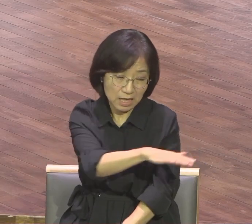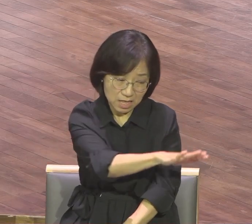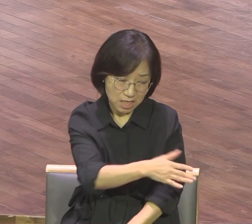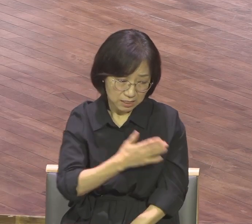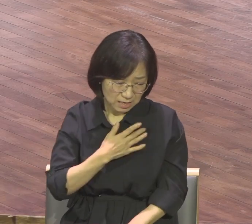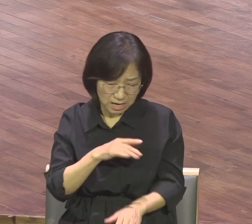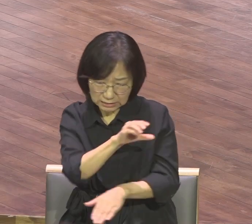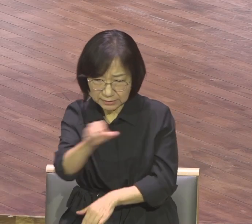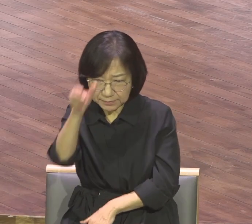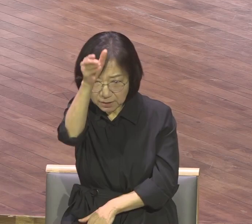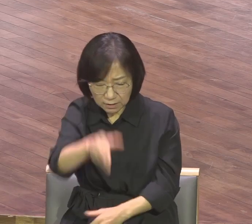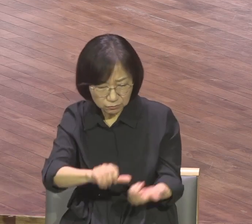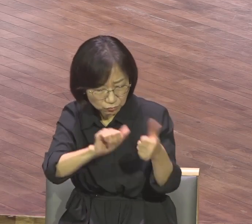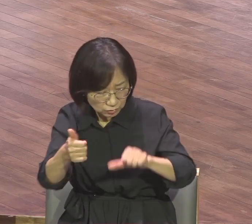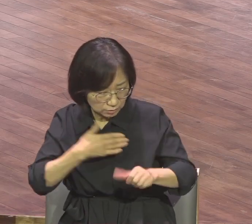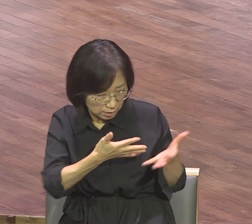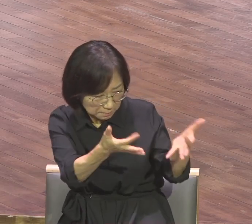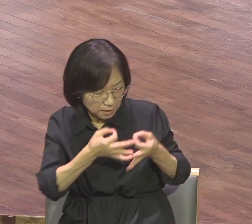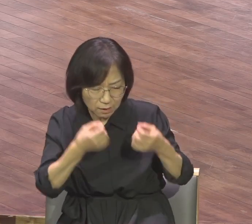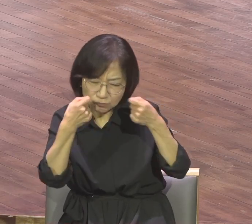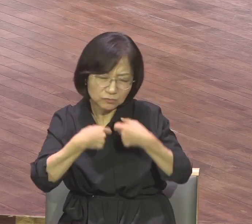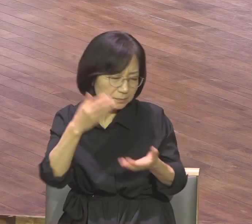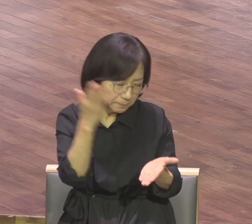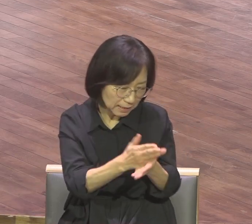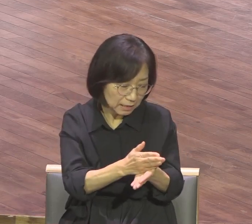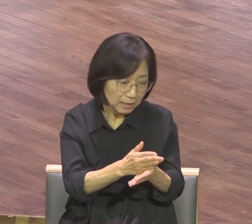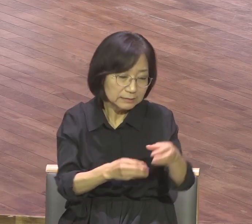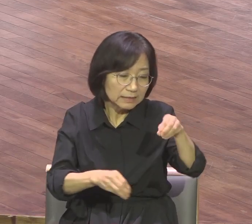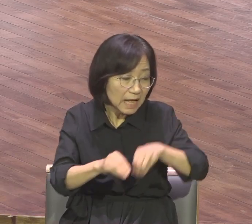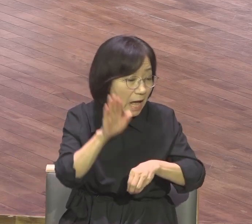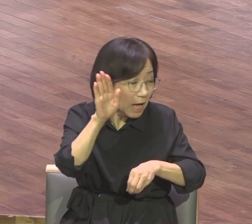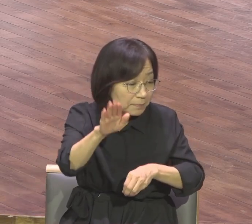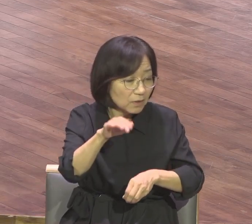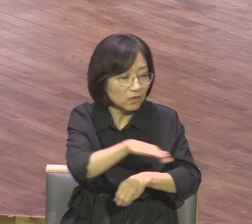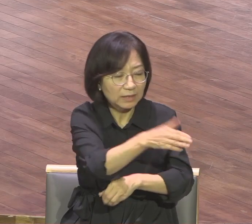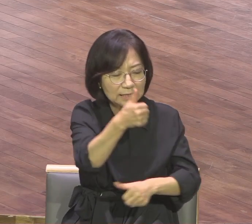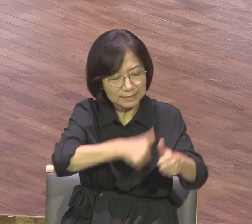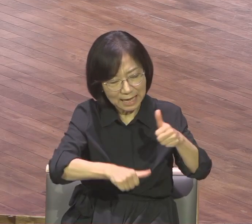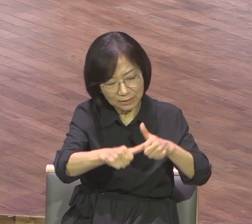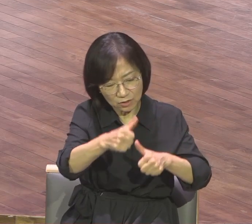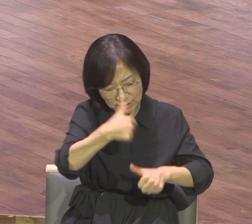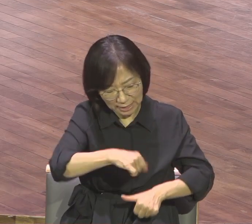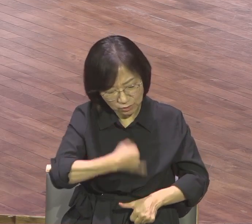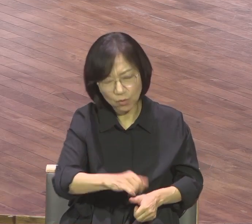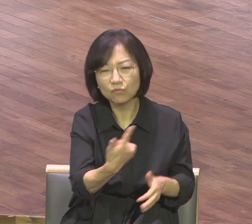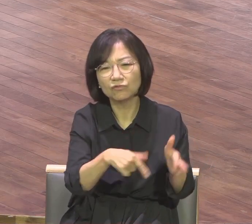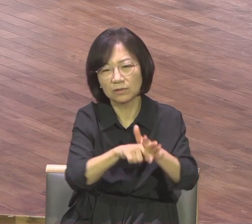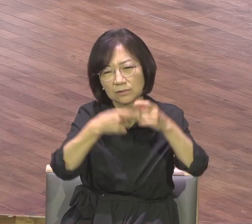자식들 위해서 울어라. 처참한 앞으로 될 일을 보면서